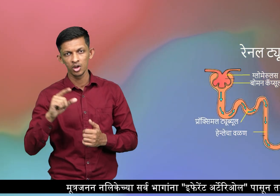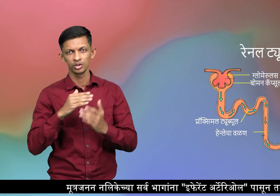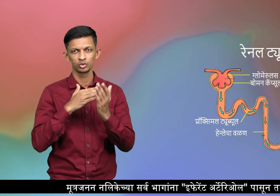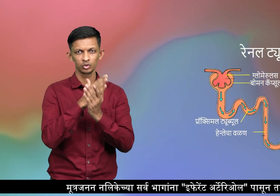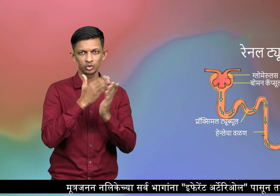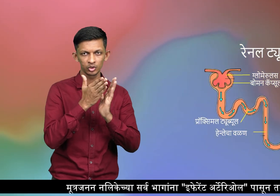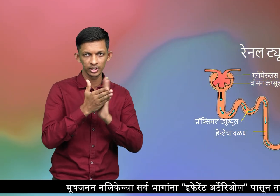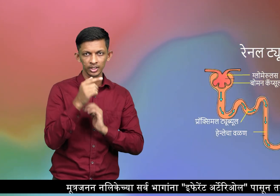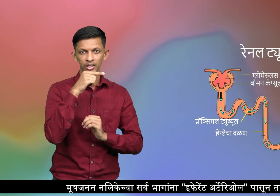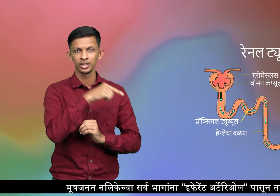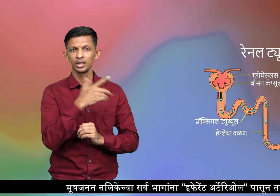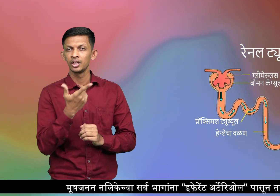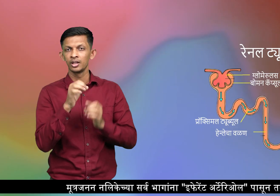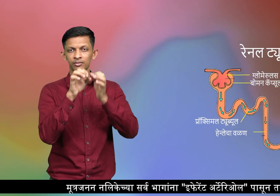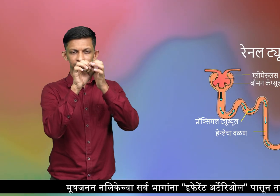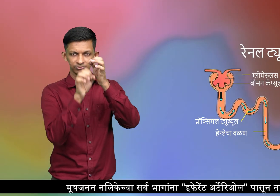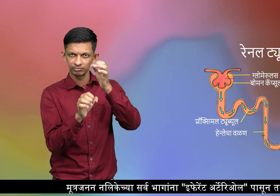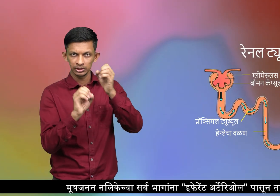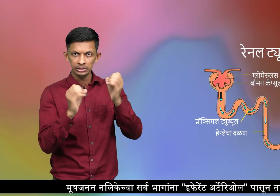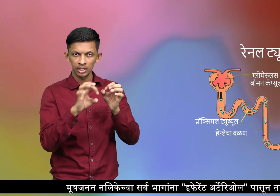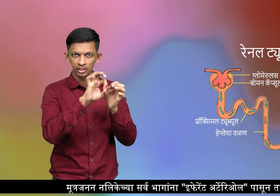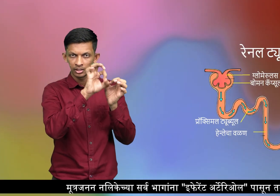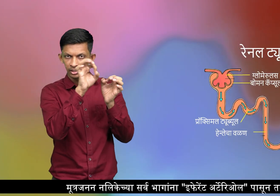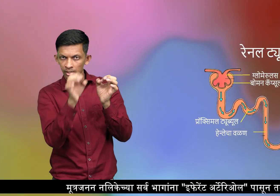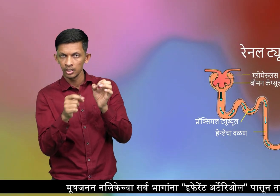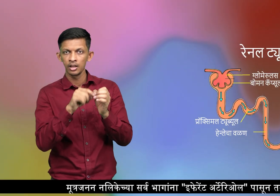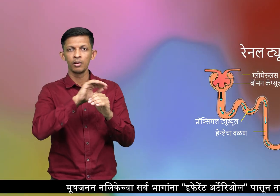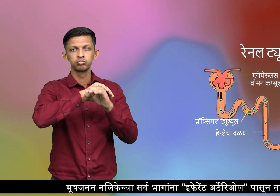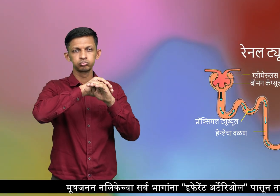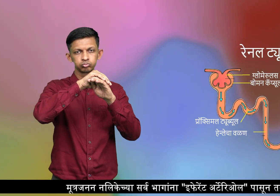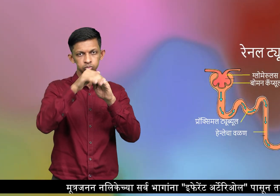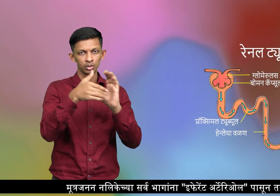मूत्रजनन नलिकेच्या सर्व भागांना इफेरेंट आर्टिरिओल पासून तयार झालेल्या